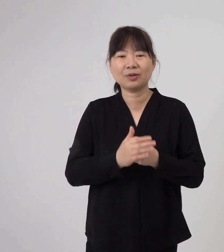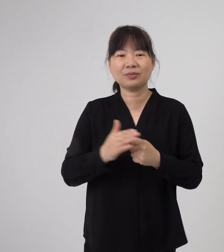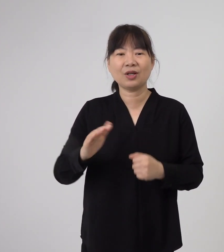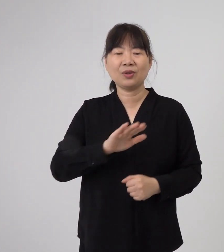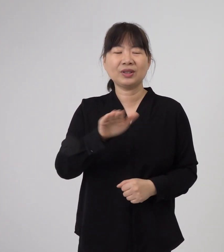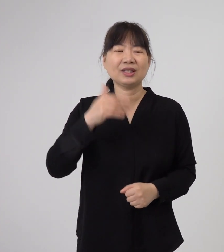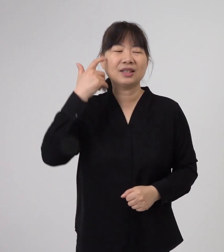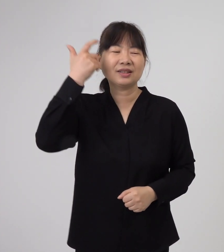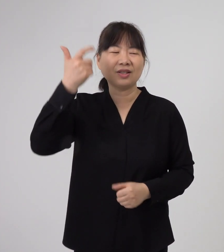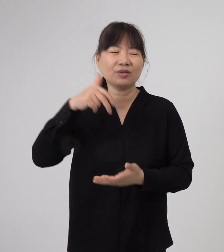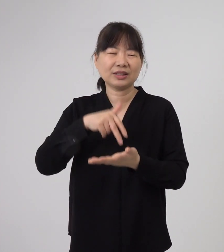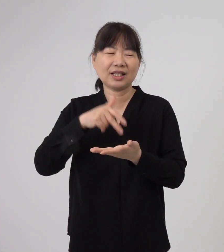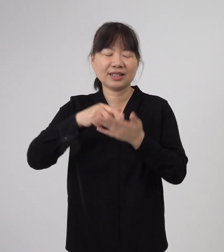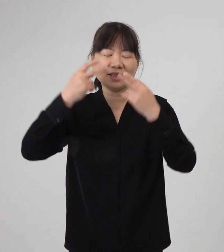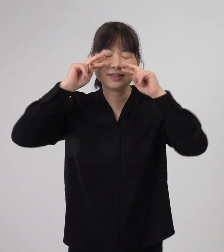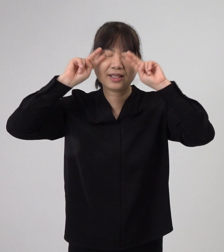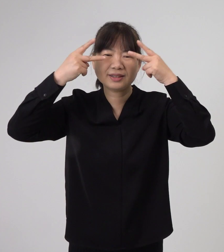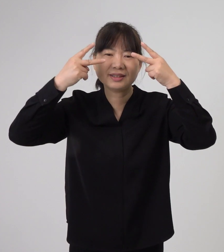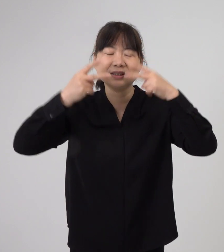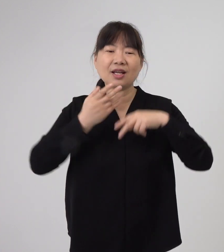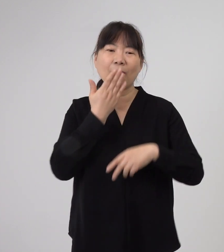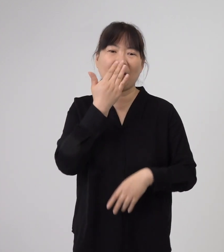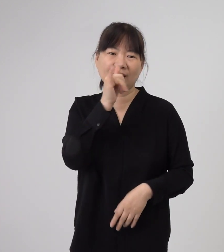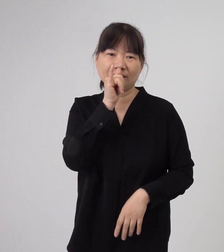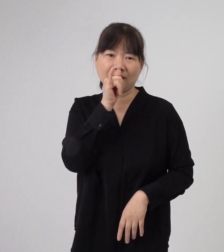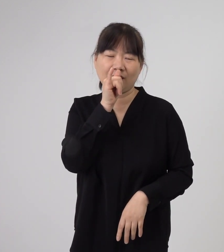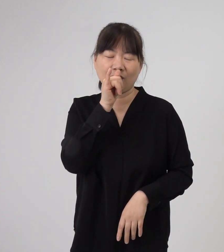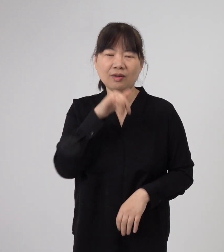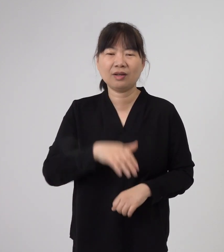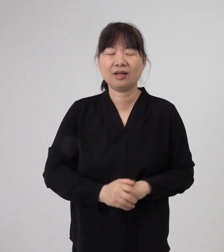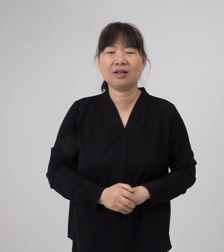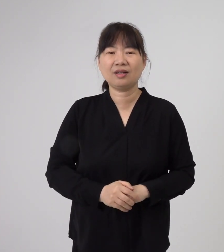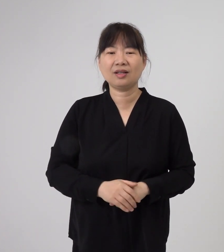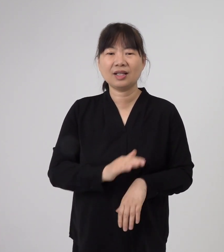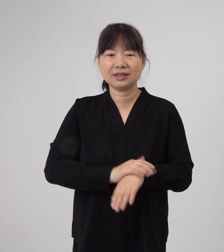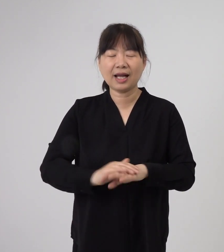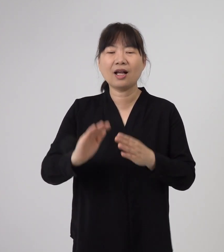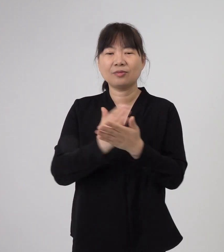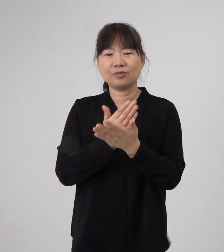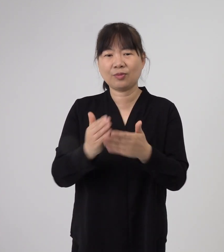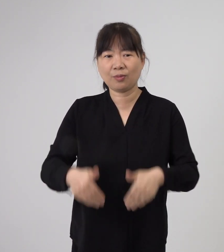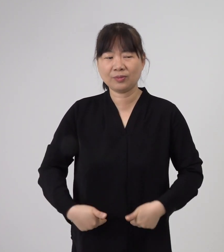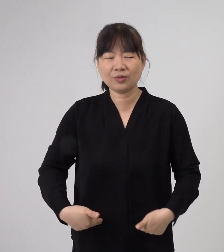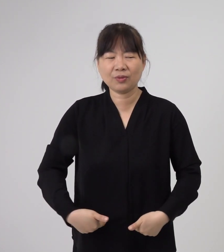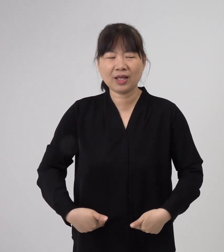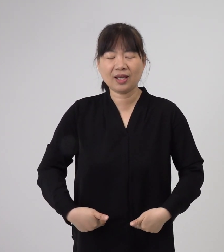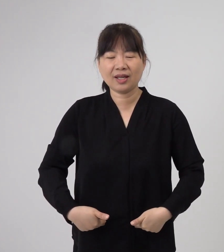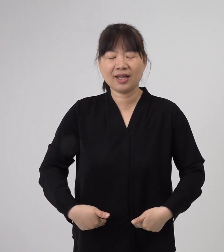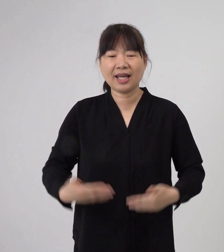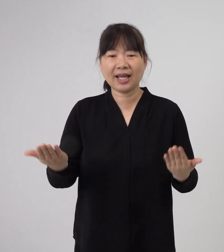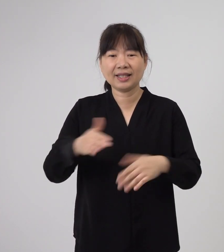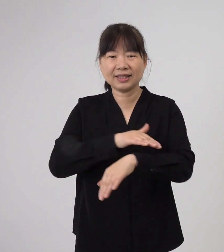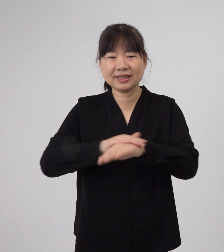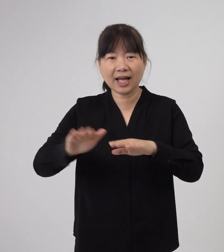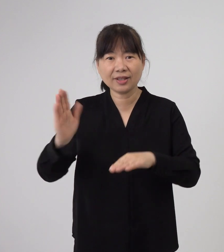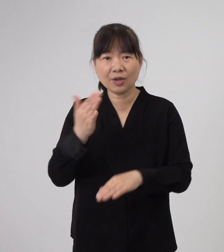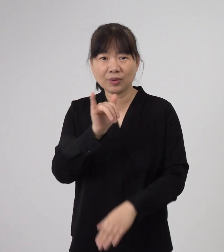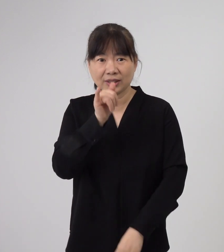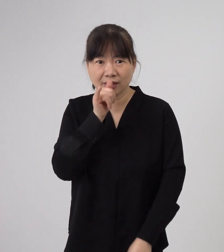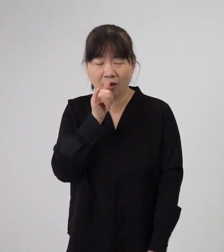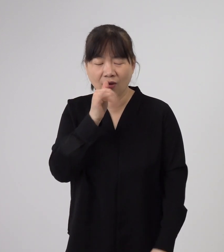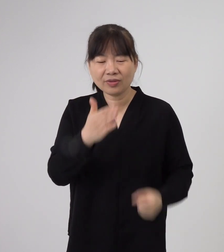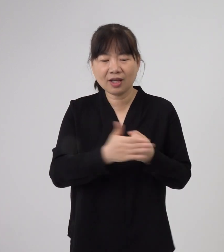우리는 영적인 착시 현상을 일으킬 수가 있는 거예요. 잘 분별해야 돼요. 일이 잘 되고 있다고